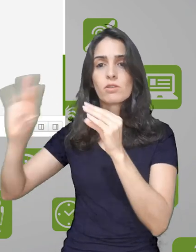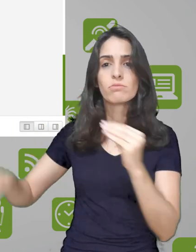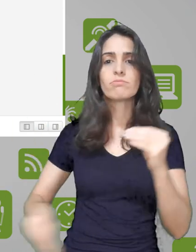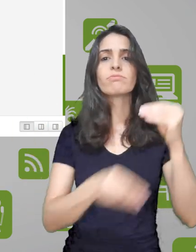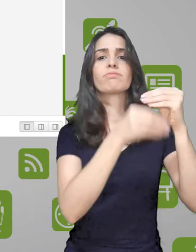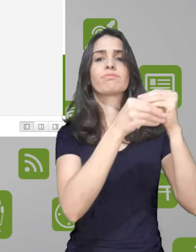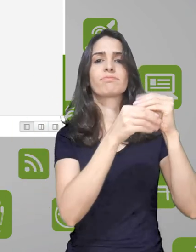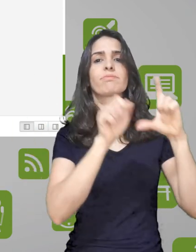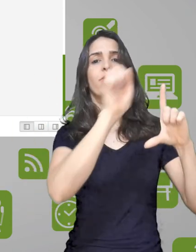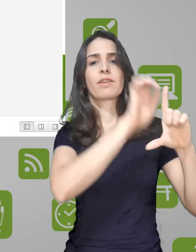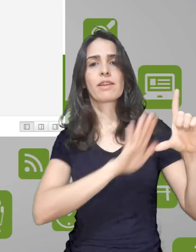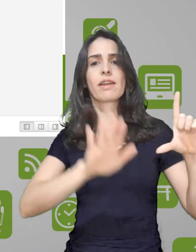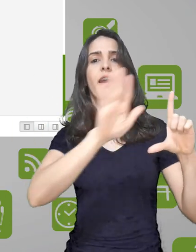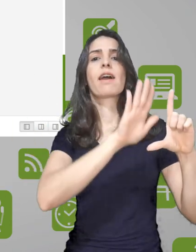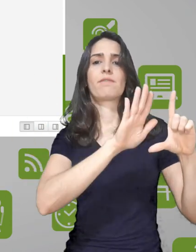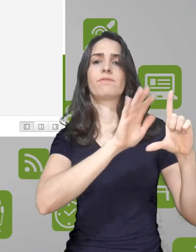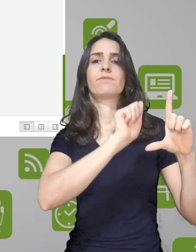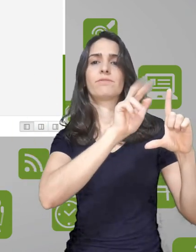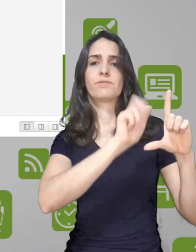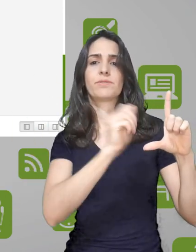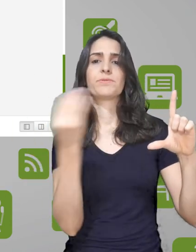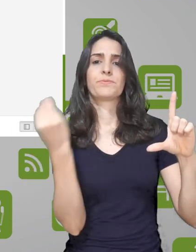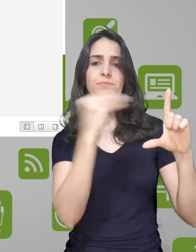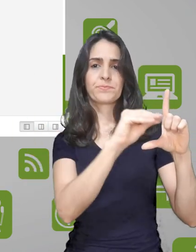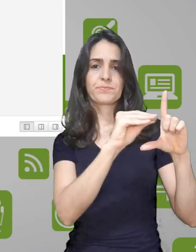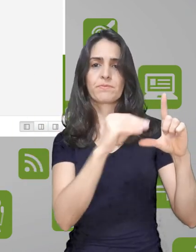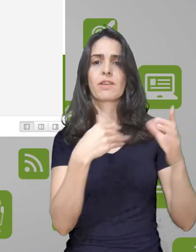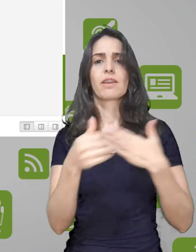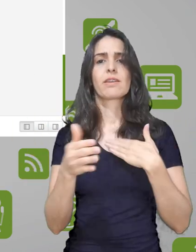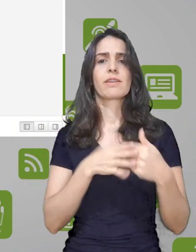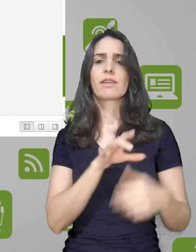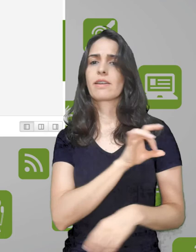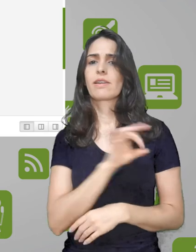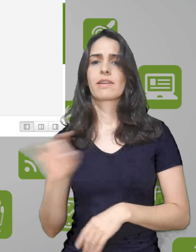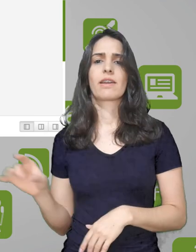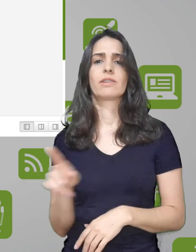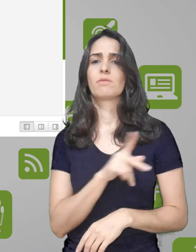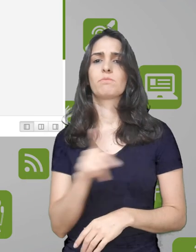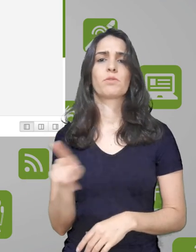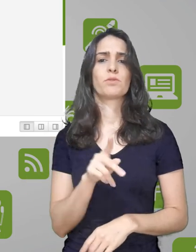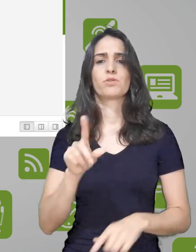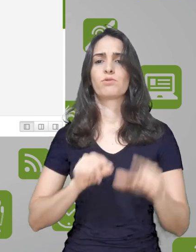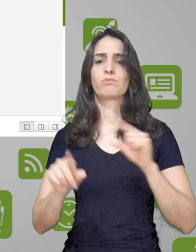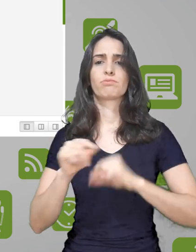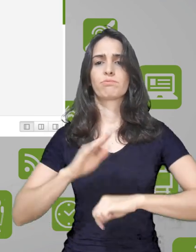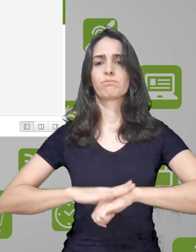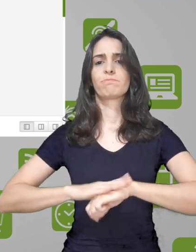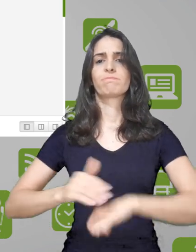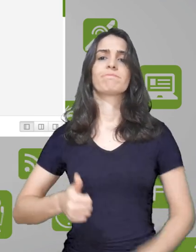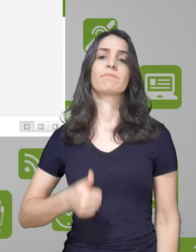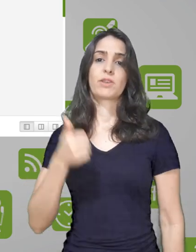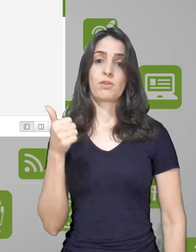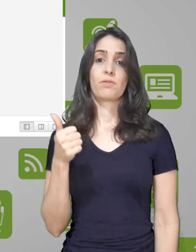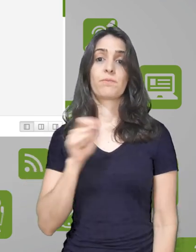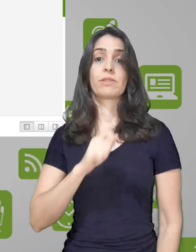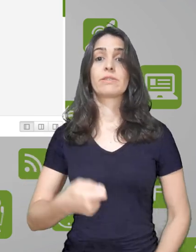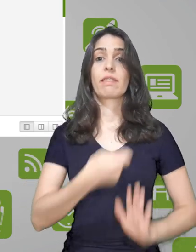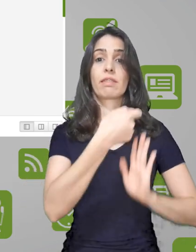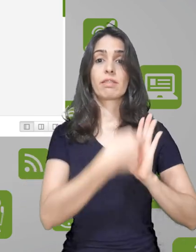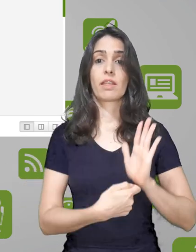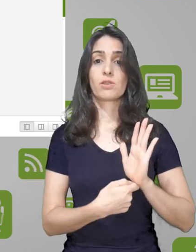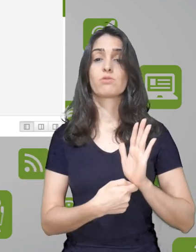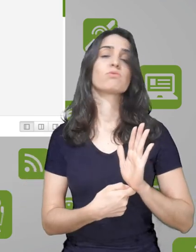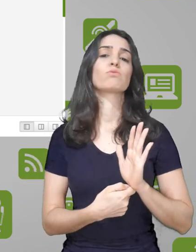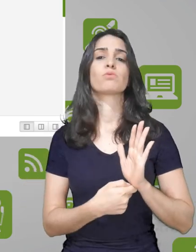os comentários fora do ave e depois devolver esse arquivo por aí vai da preferência de cada um E se